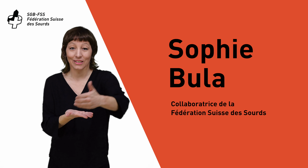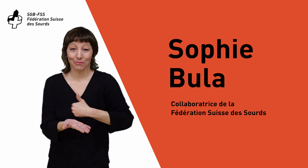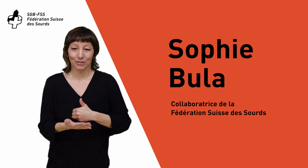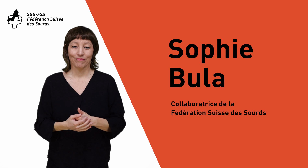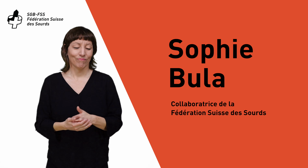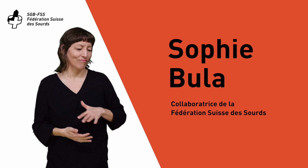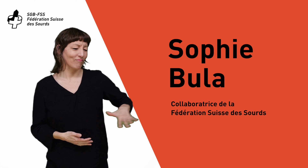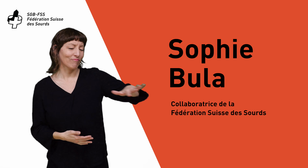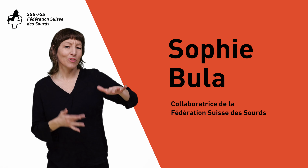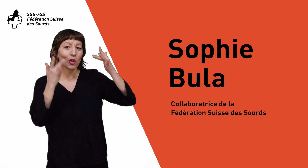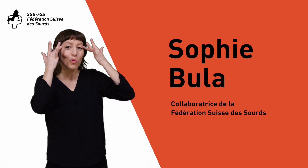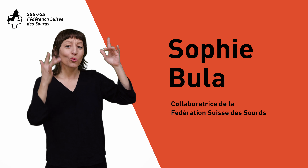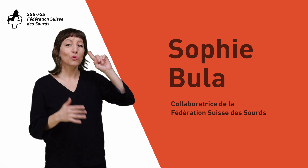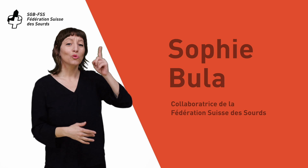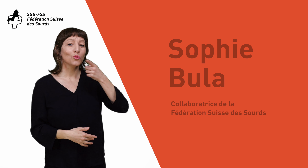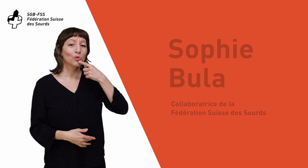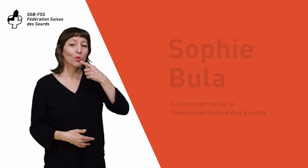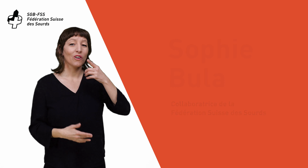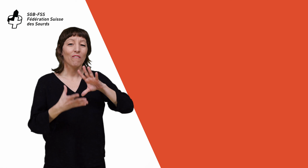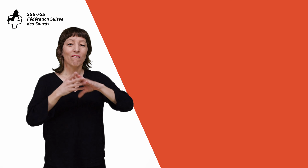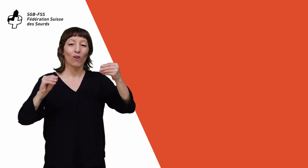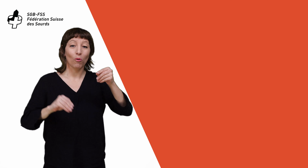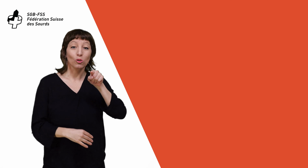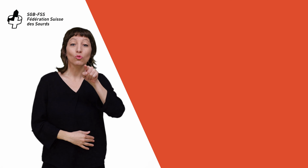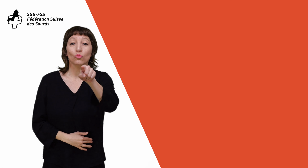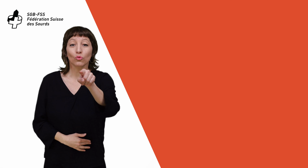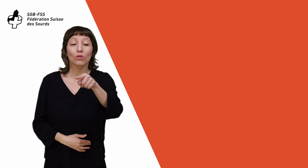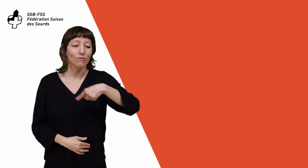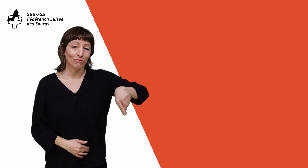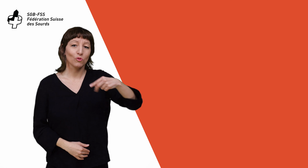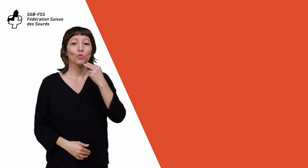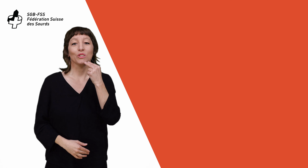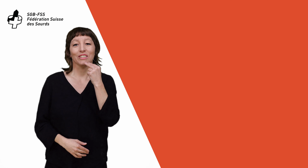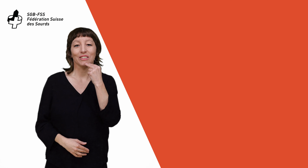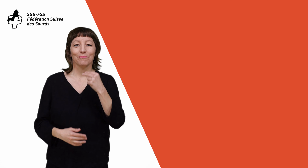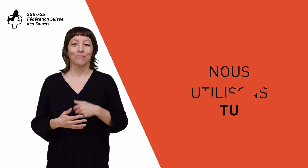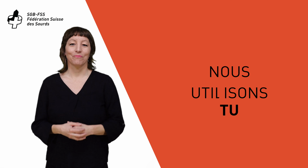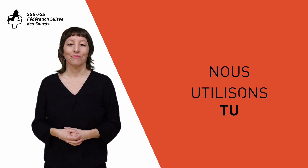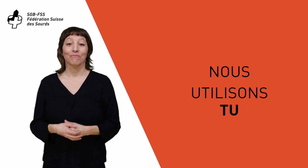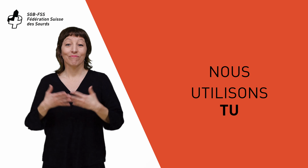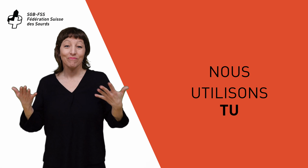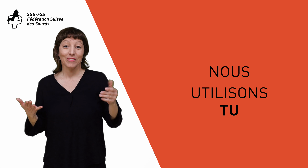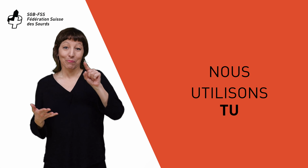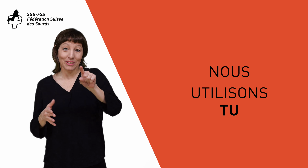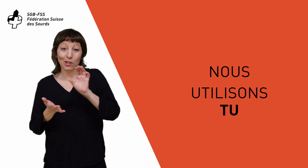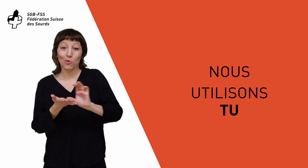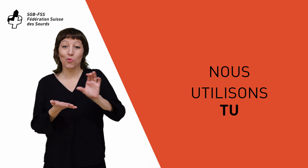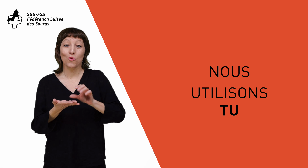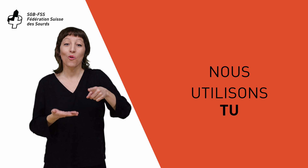pouvoir t'accompagner tout au long du cours. Dans la culture des sourds, la forme « tu » est utilisée. C'est